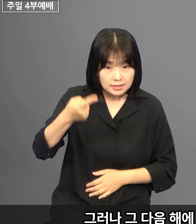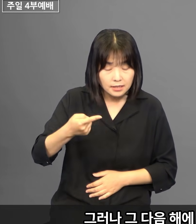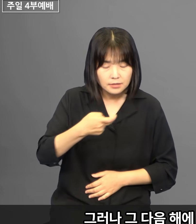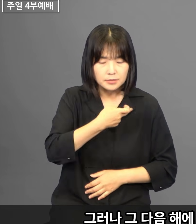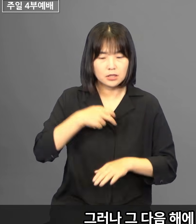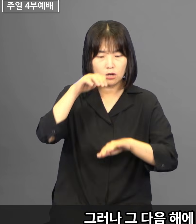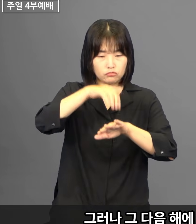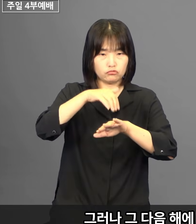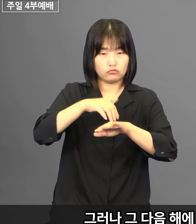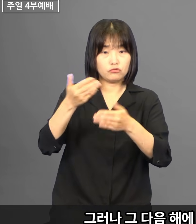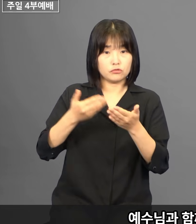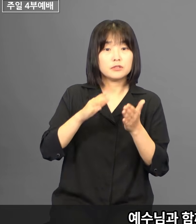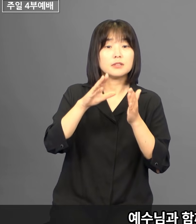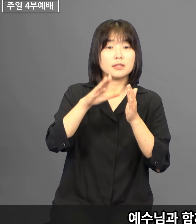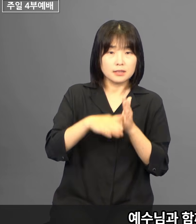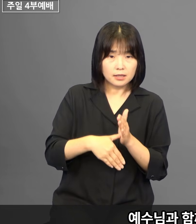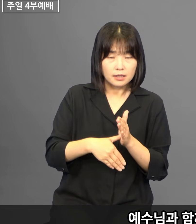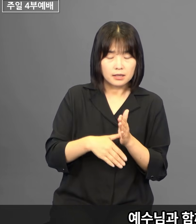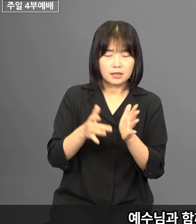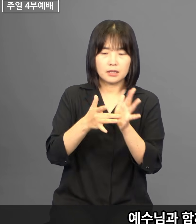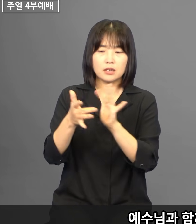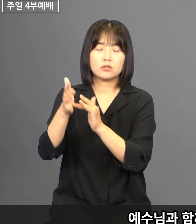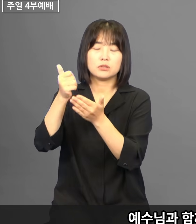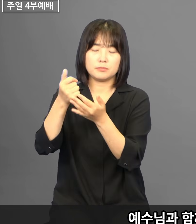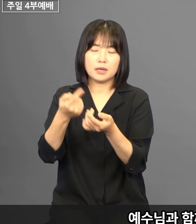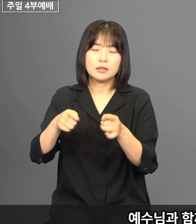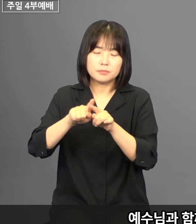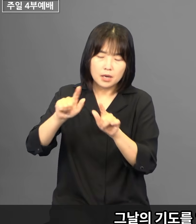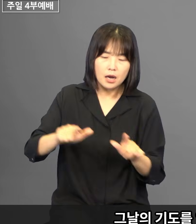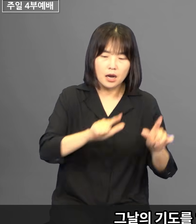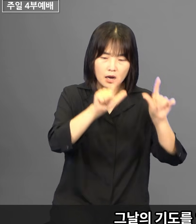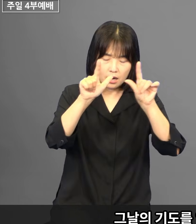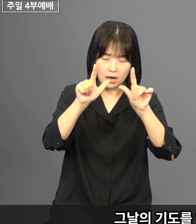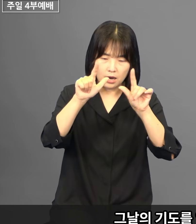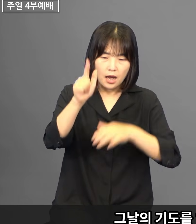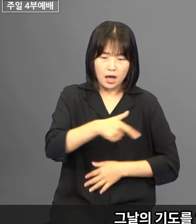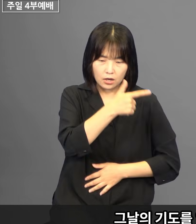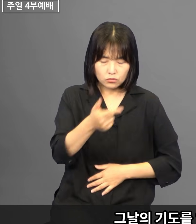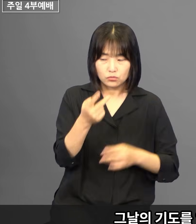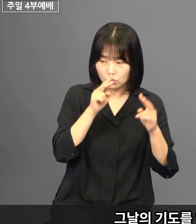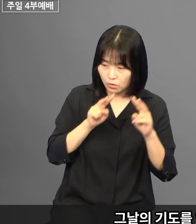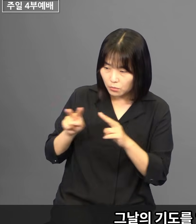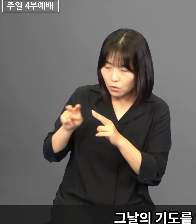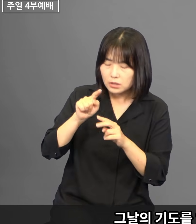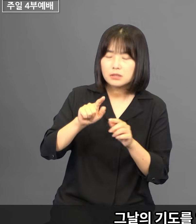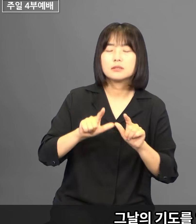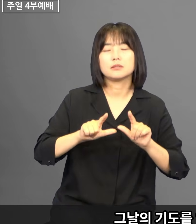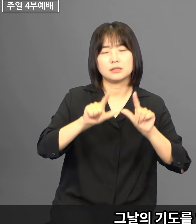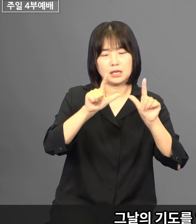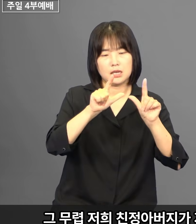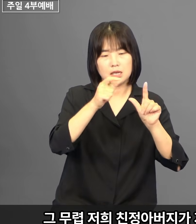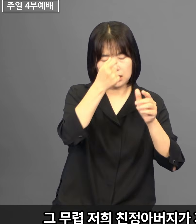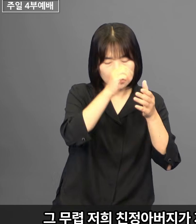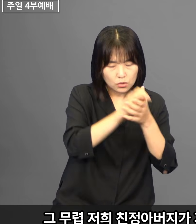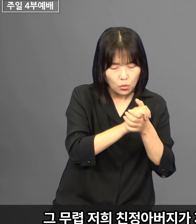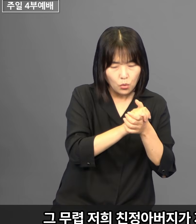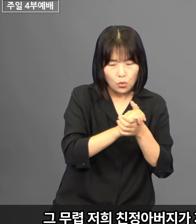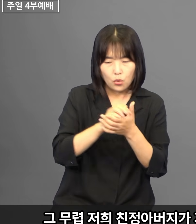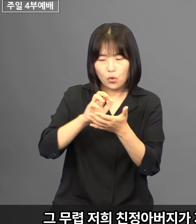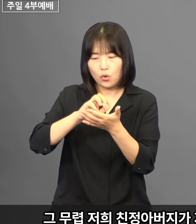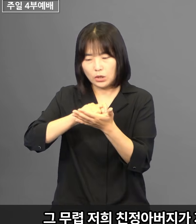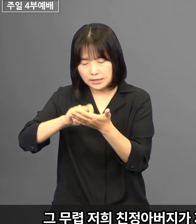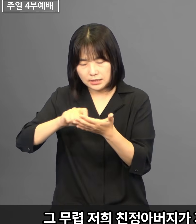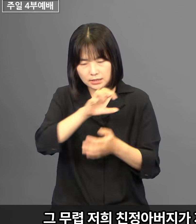될 무렵에는 예수님과 함께한 하루를 돌아보며 그날의 기도를 일기에 적어가게 되었고 그 무렵